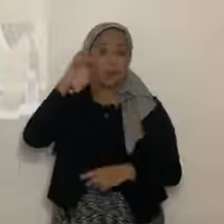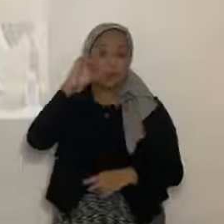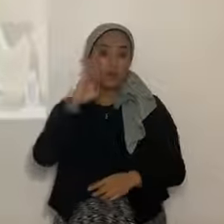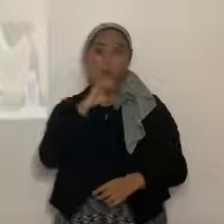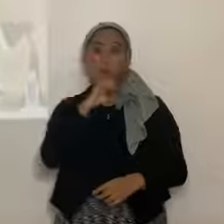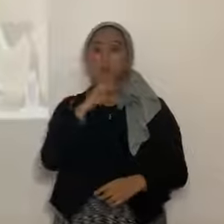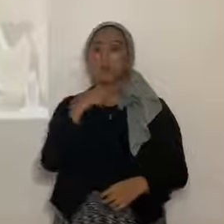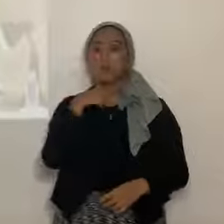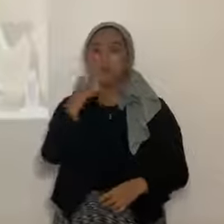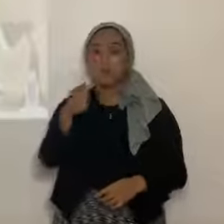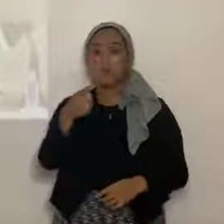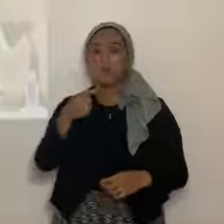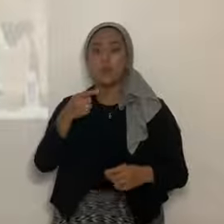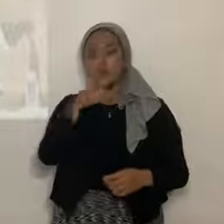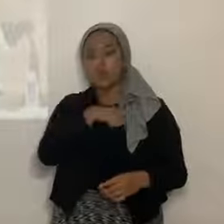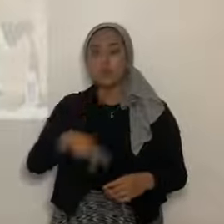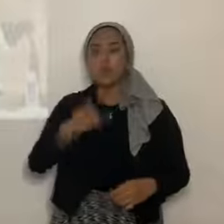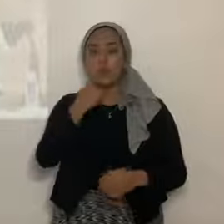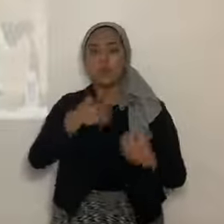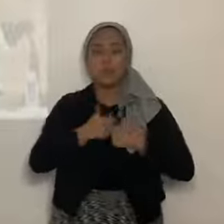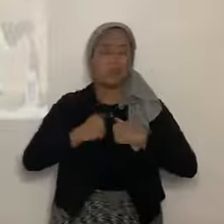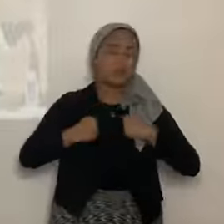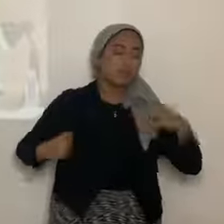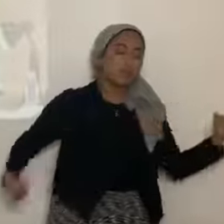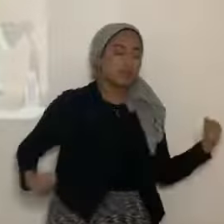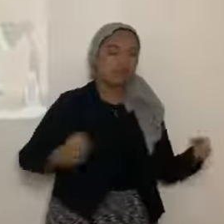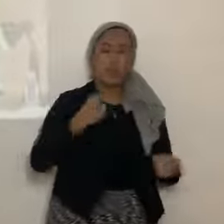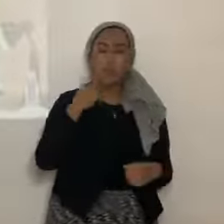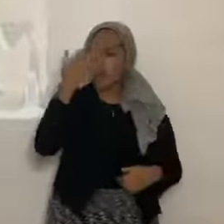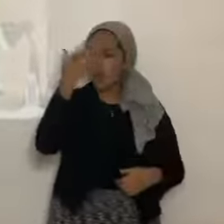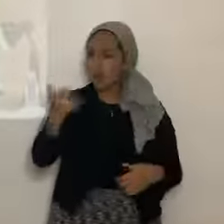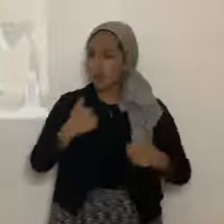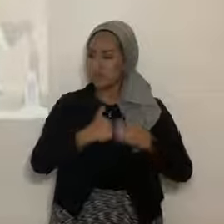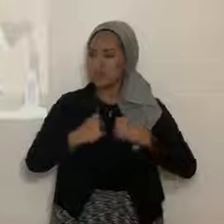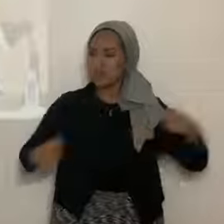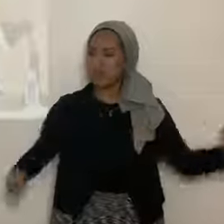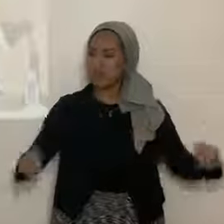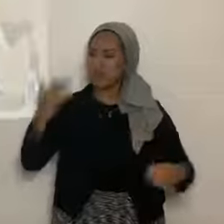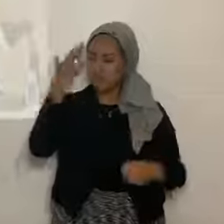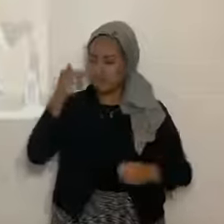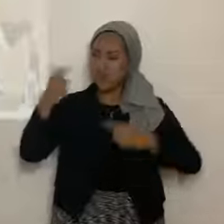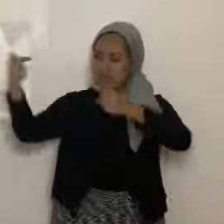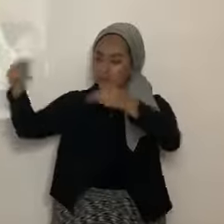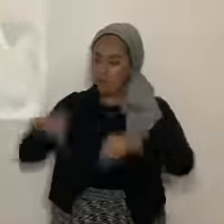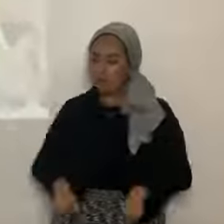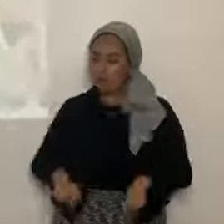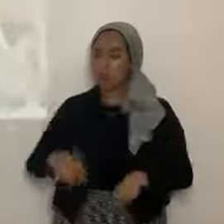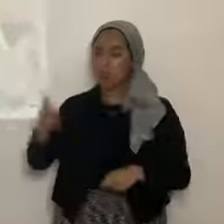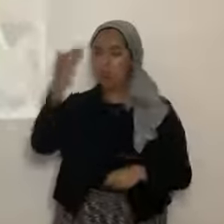Israel había rasgado sus vestidos, envió a decir al rey: ¿por qué has rasgado tus vestidos? Venga ahora a mí y sabrá que hay profeta en